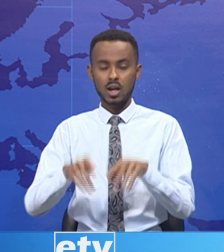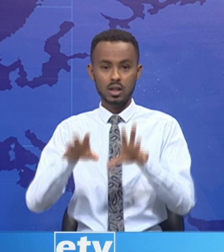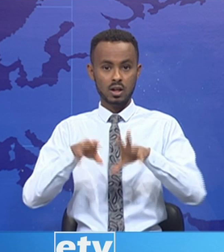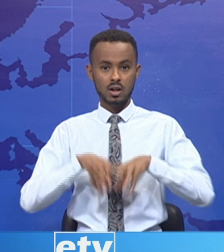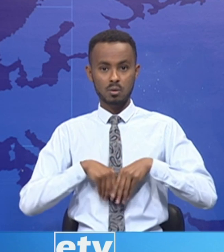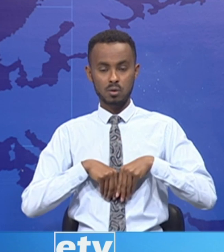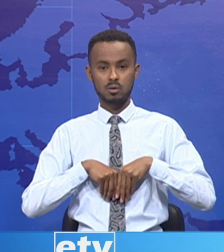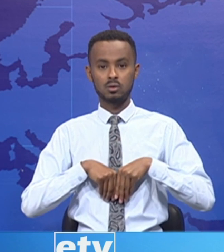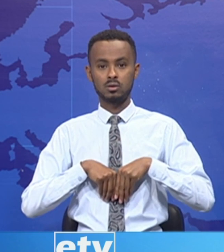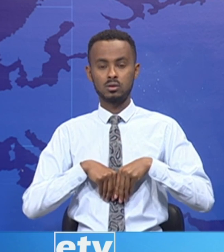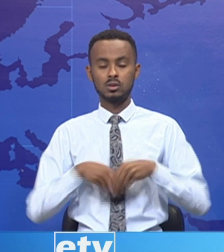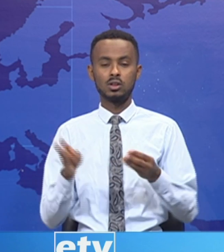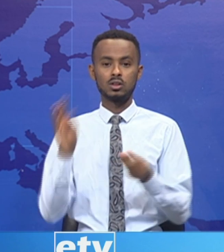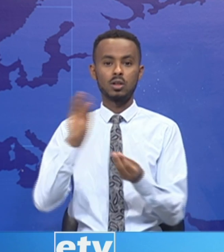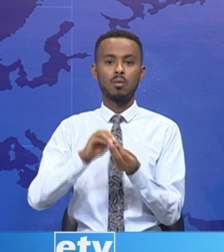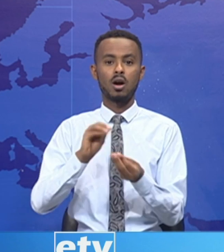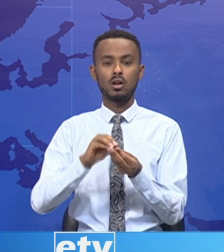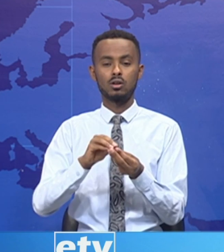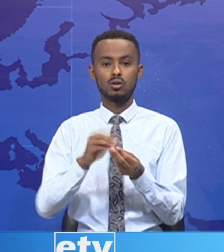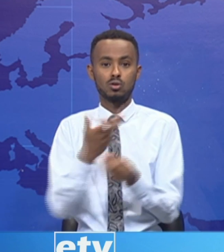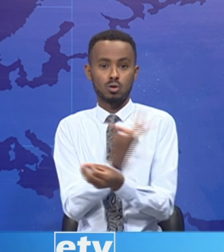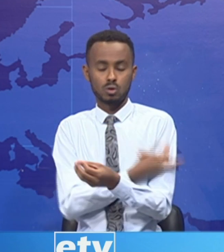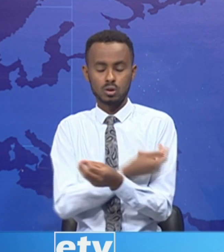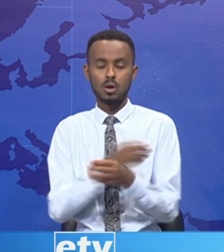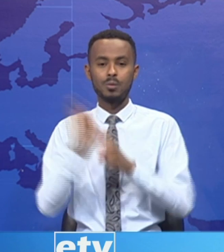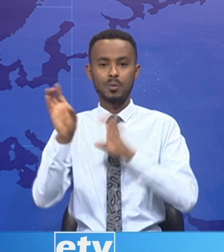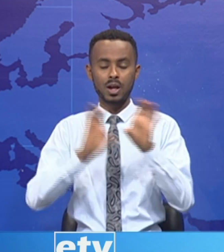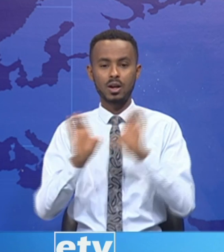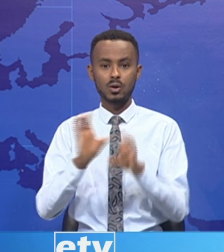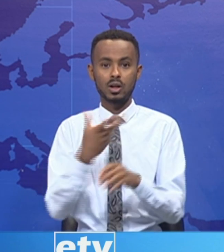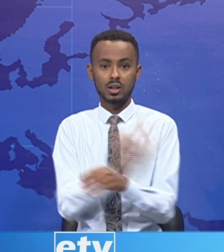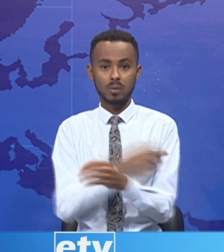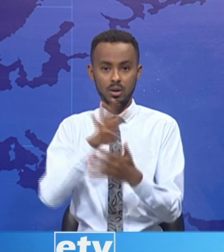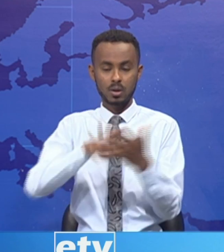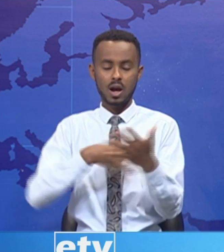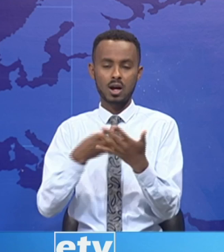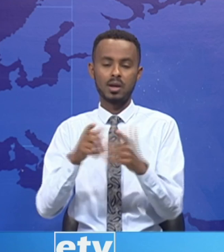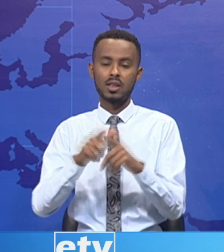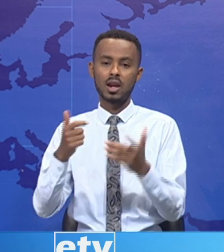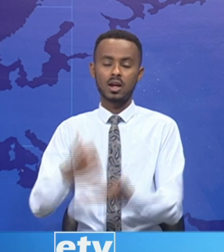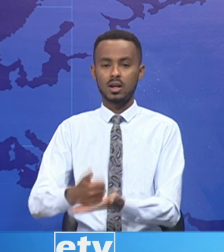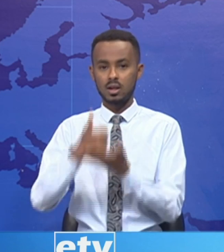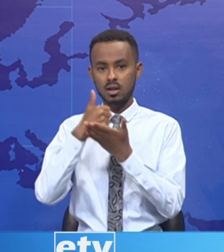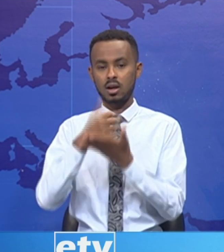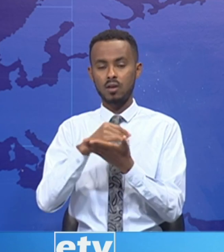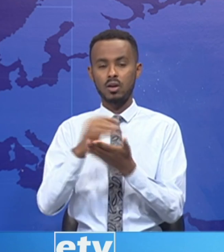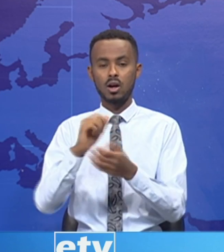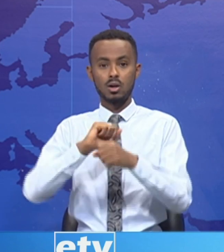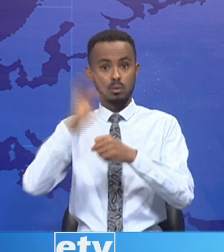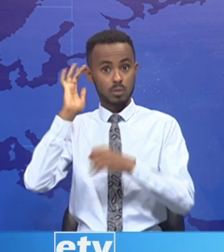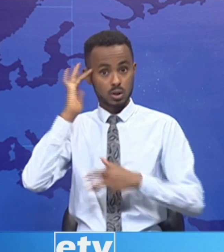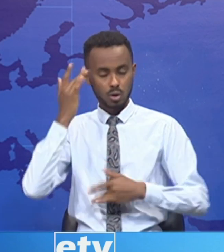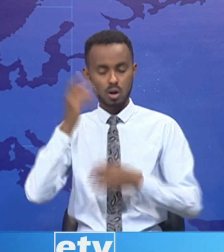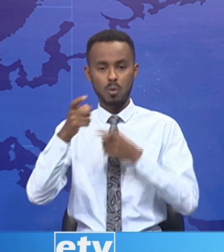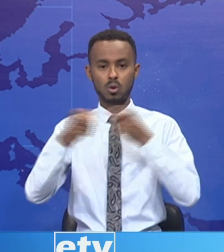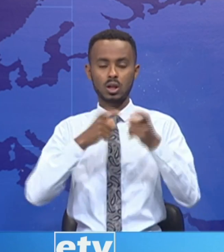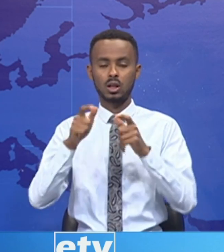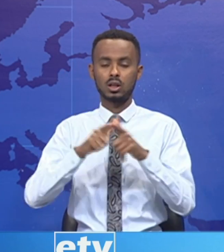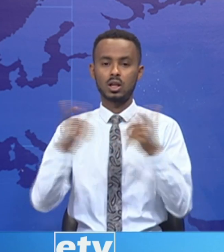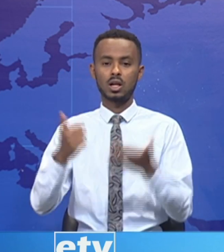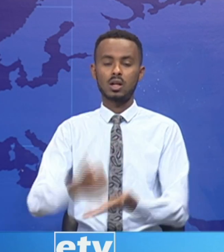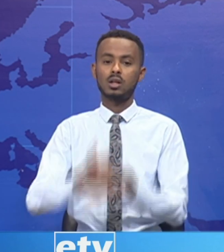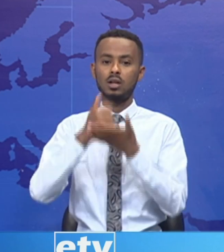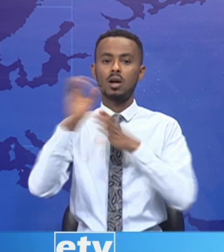የተረከብነው ተጨማሪ ዶዞች ለምናደርገው የክትባት መርሃ ግብር ትልቅ ድጋፍና በሽታውን ለመቆጣጠር ትልቅ